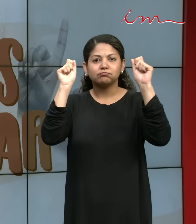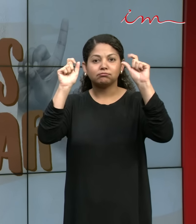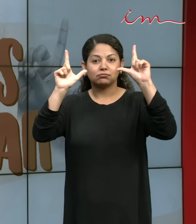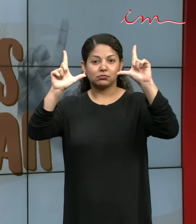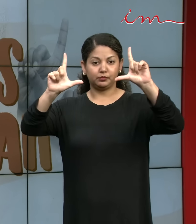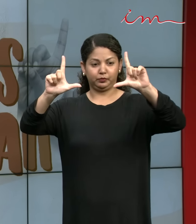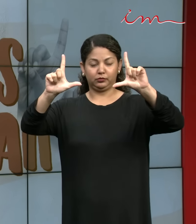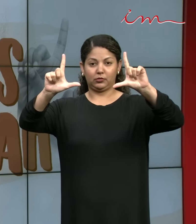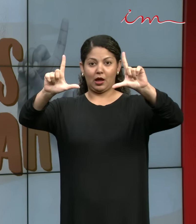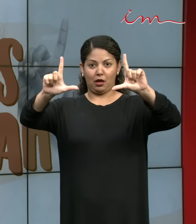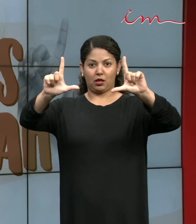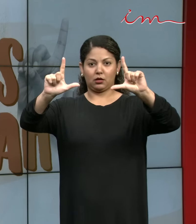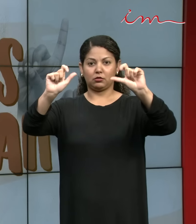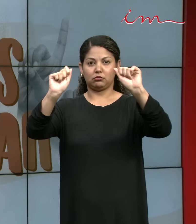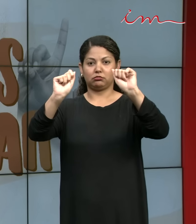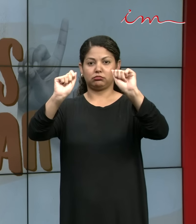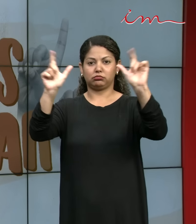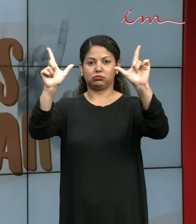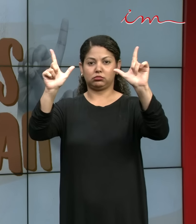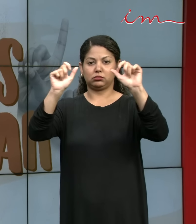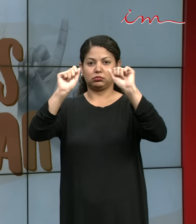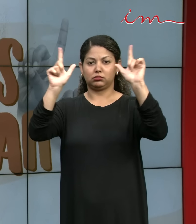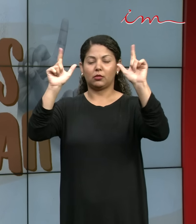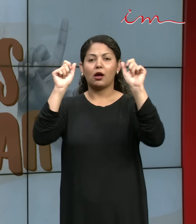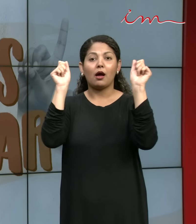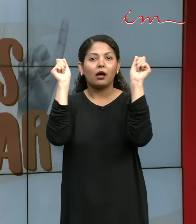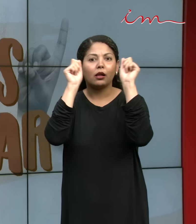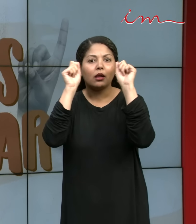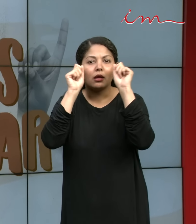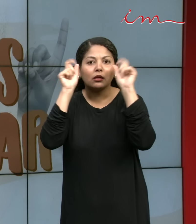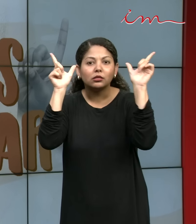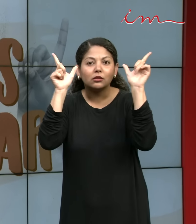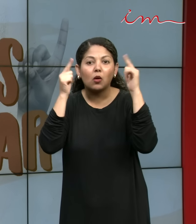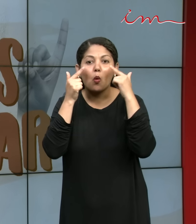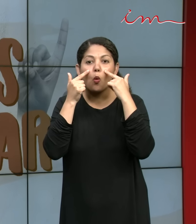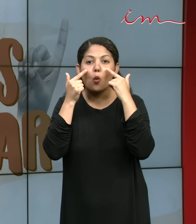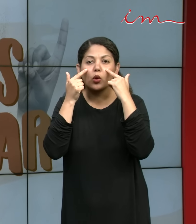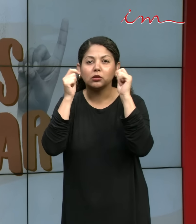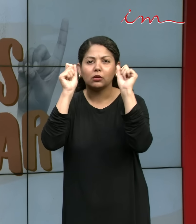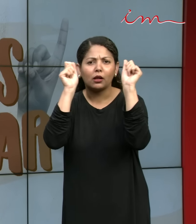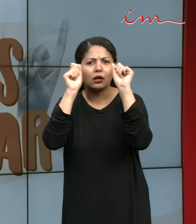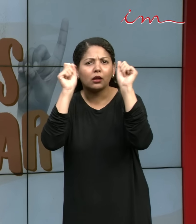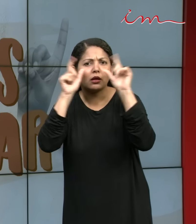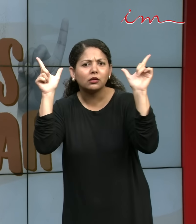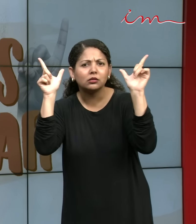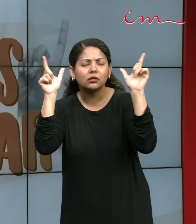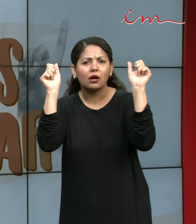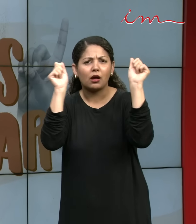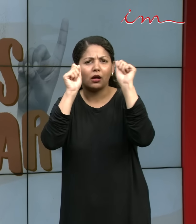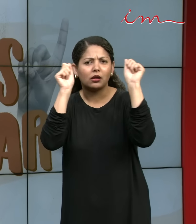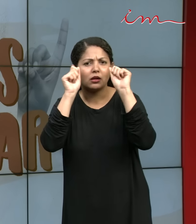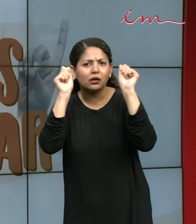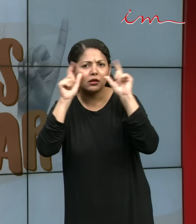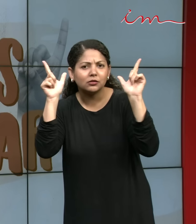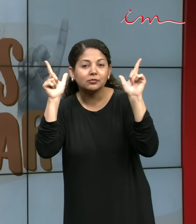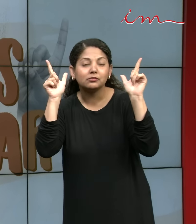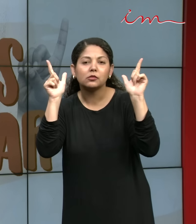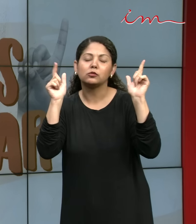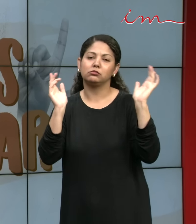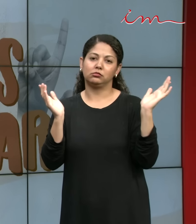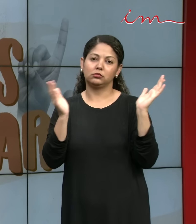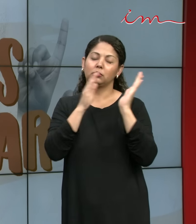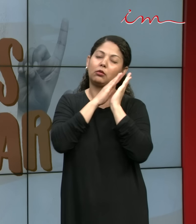Alerta. As duas mãos fecha e abre L. Ó, o olho, perto do olho. E com esse movimento,